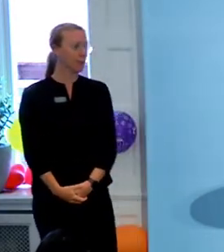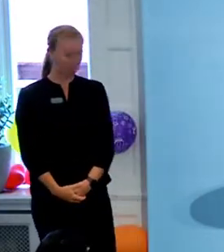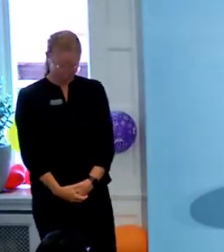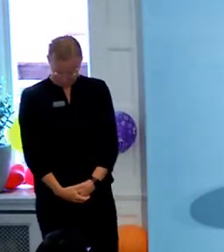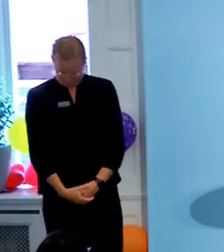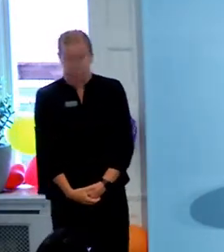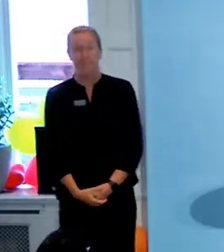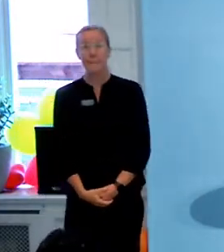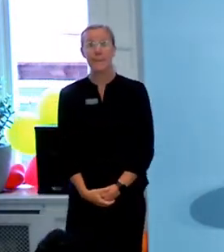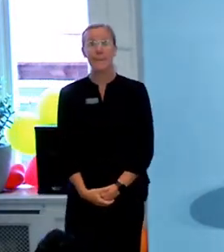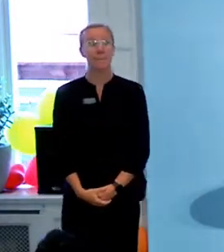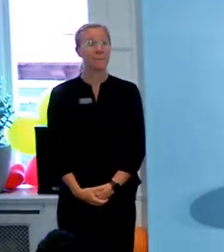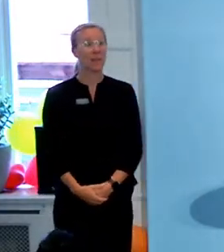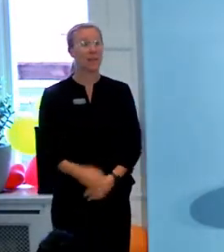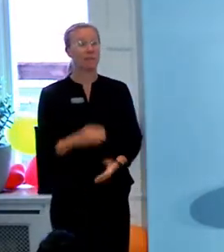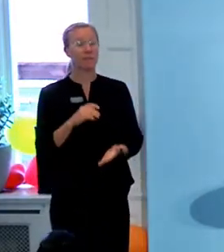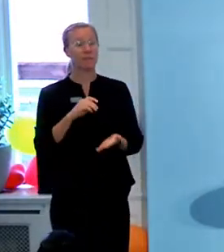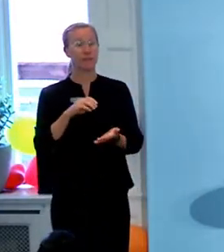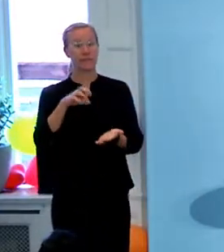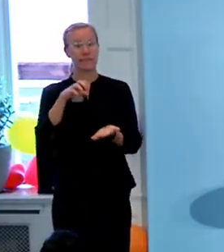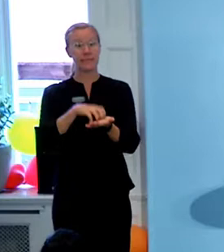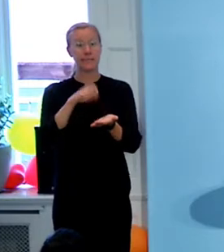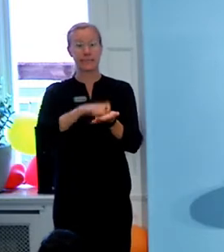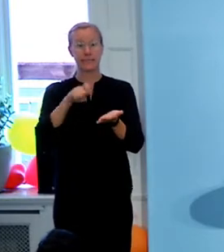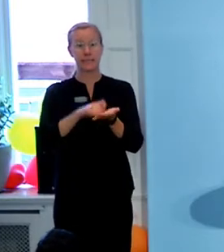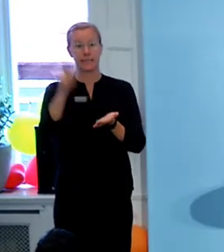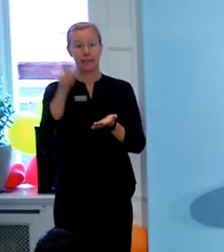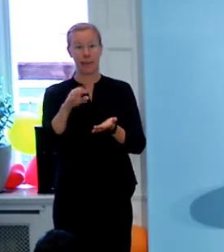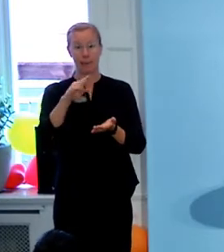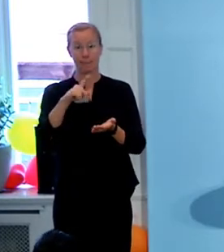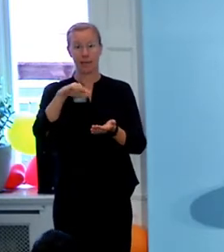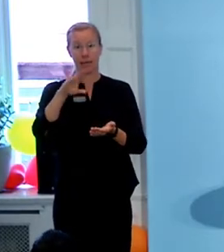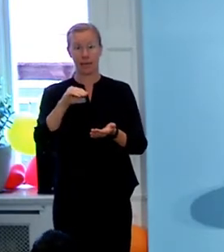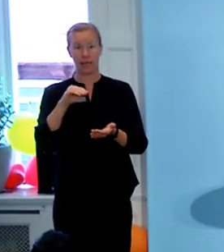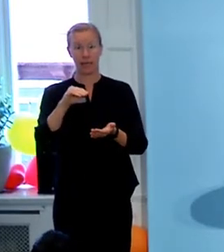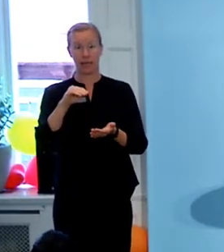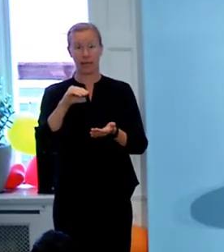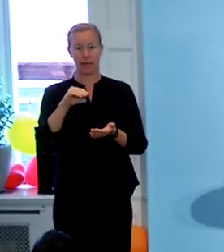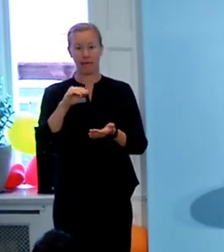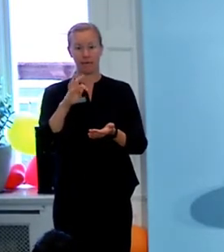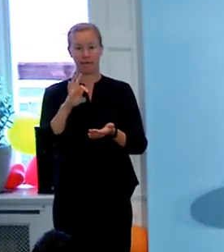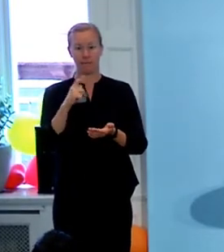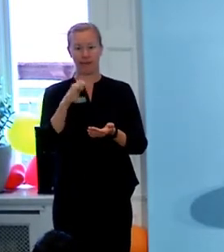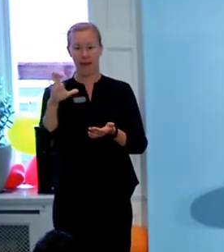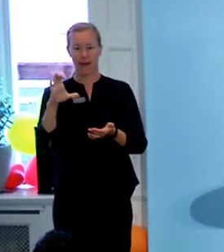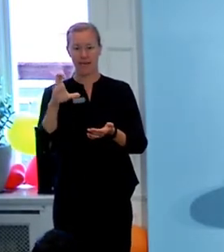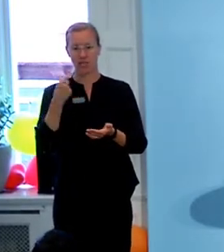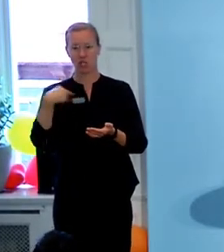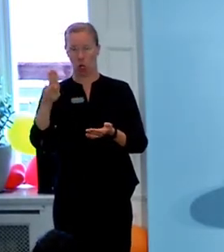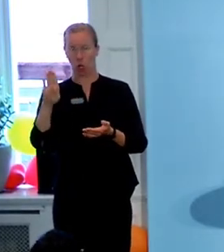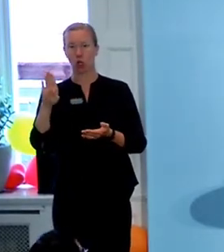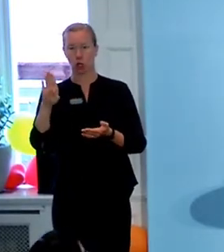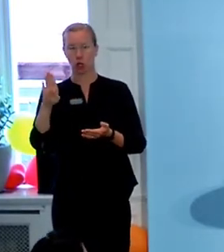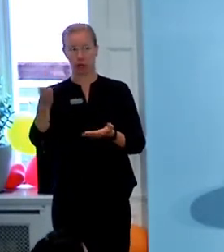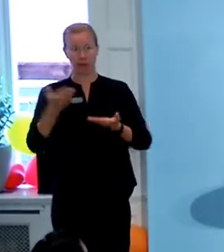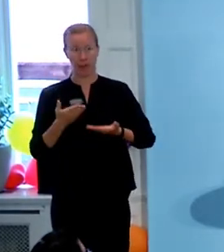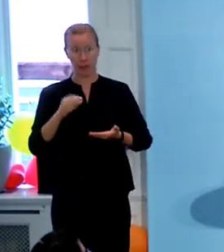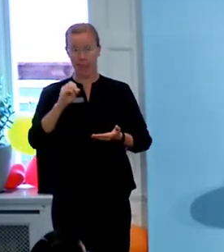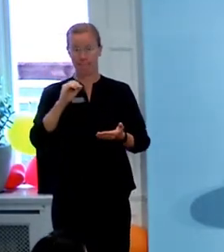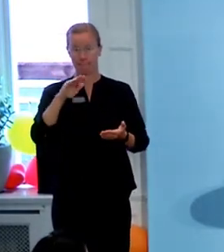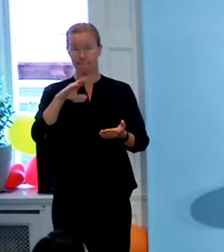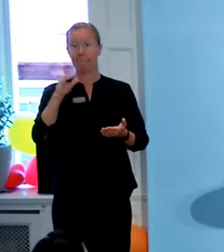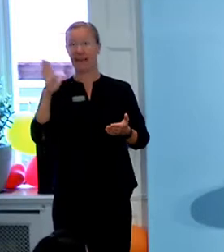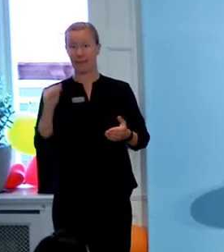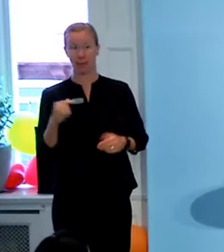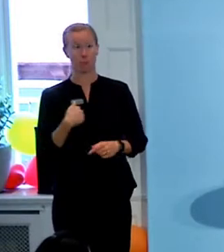Får jag be statssekreterare Maja Fjästad att komma upp, statssekreterare i Socialdepartementet. Välkommen hit, Maja. Tack så